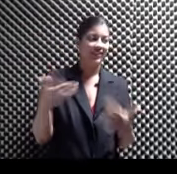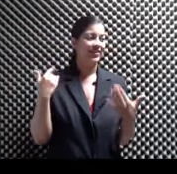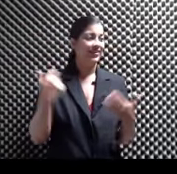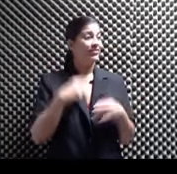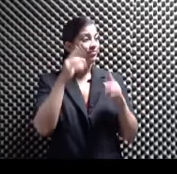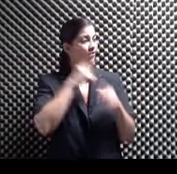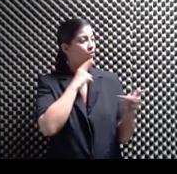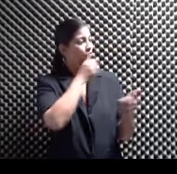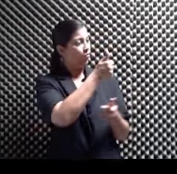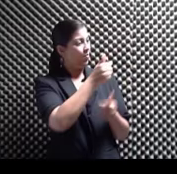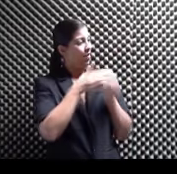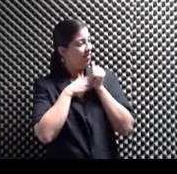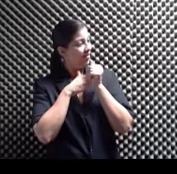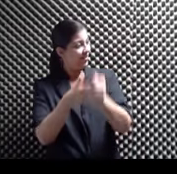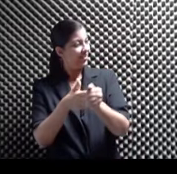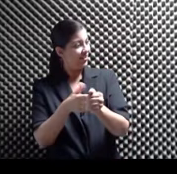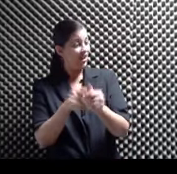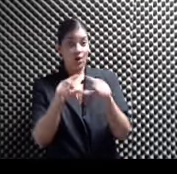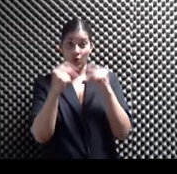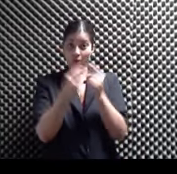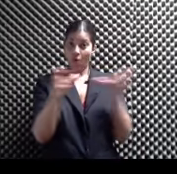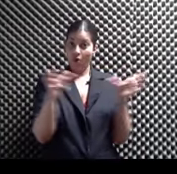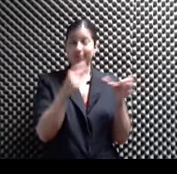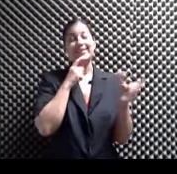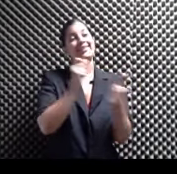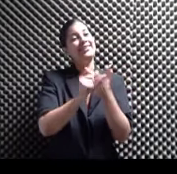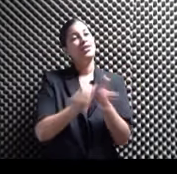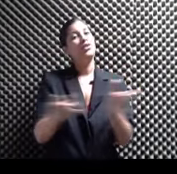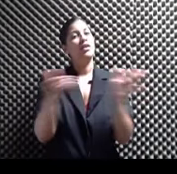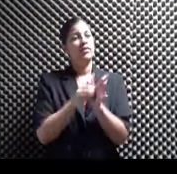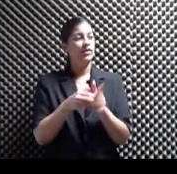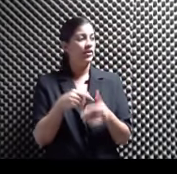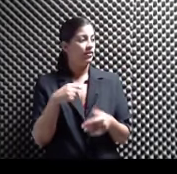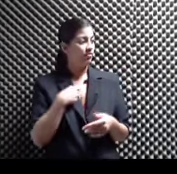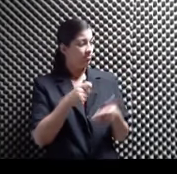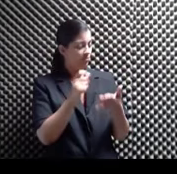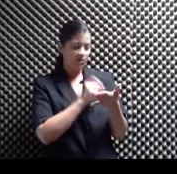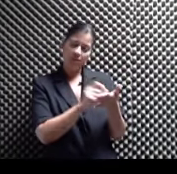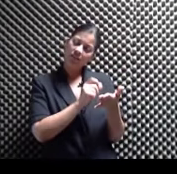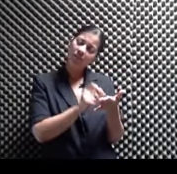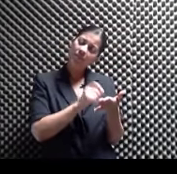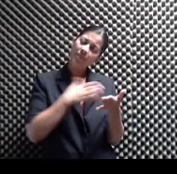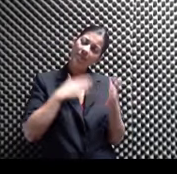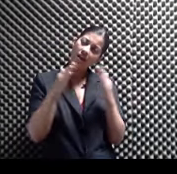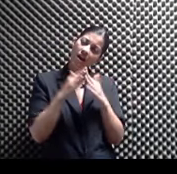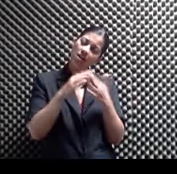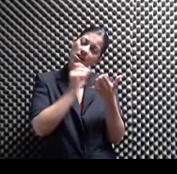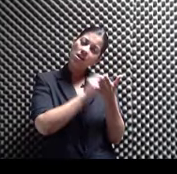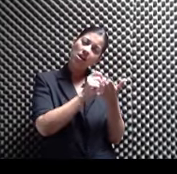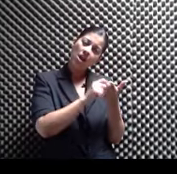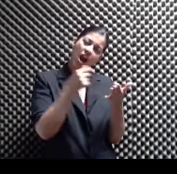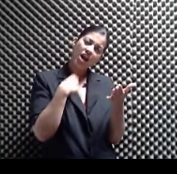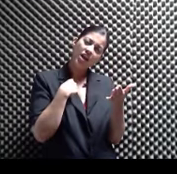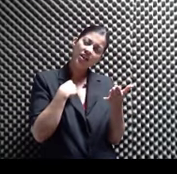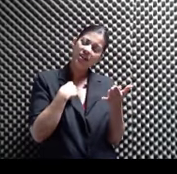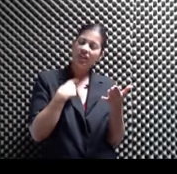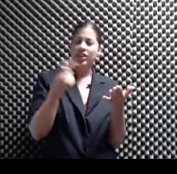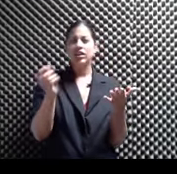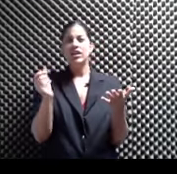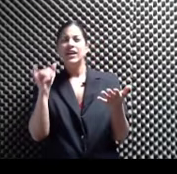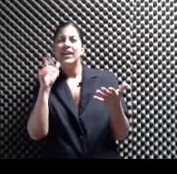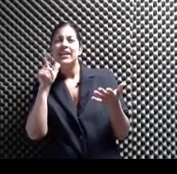ahí de dirigir este junte. No, y volver a escribir. Cuando uno escribe la obra en su casa y uno dice, Iliana va a decir esto así, o